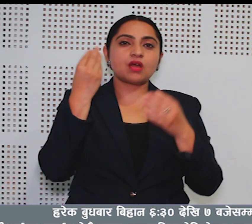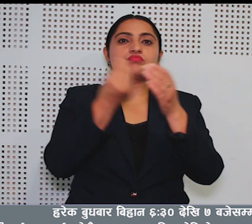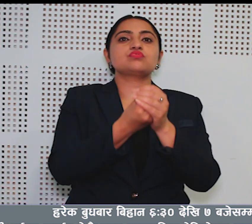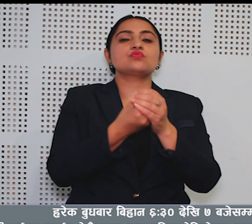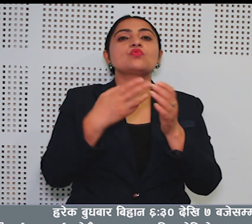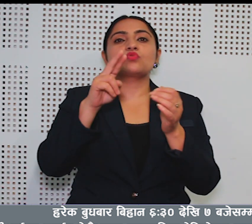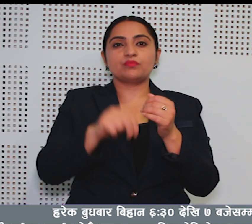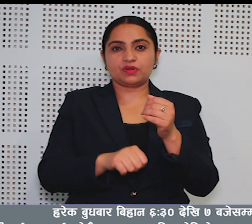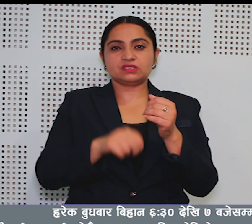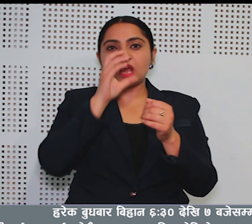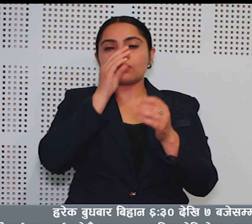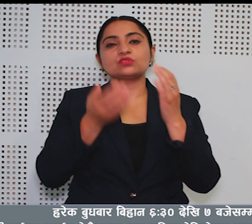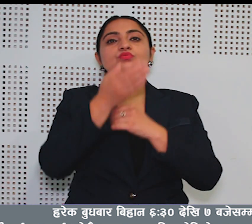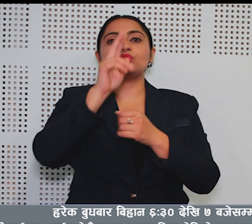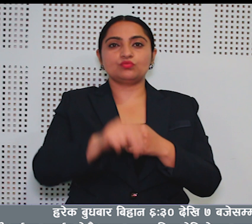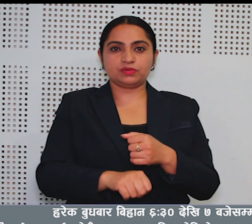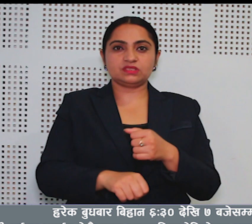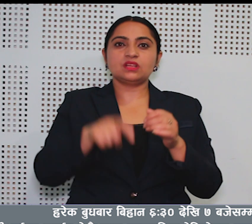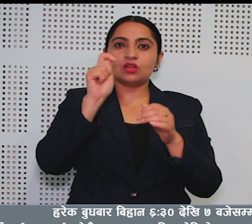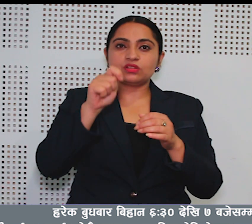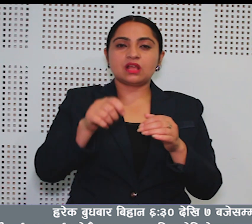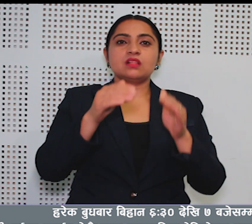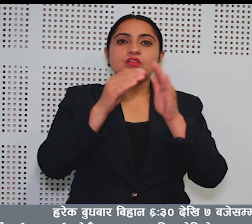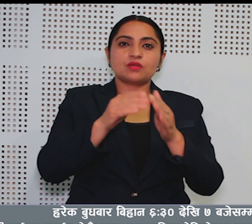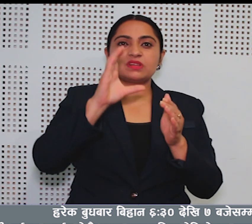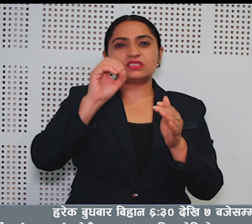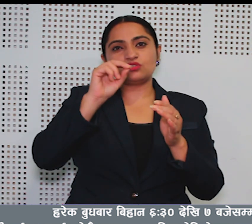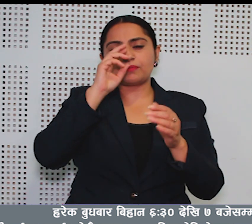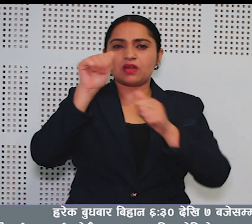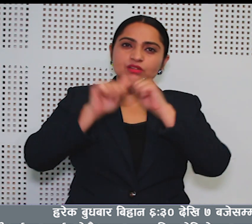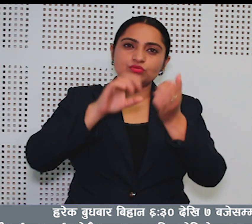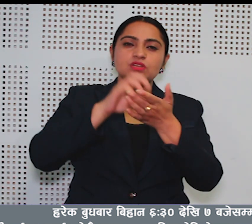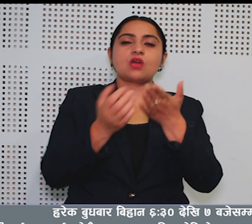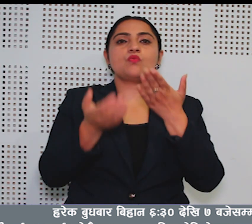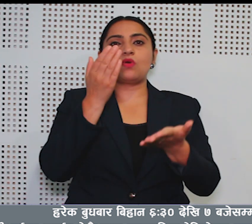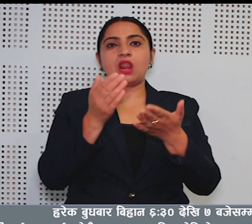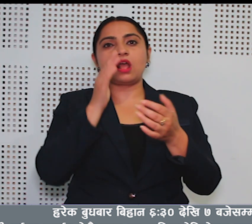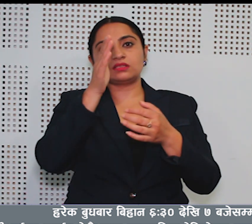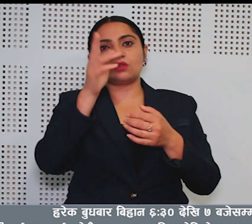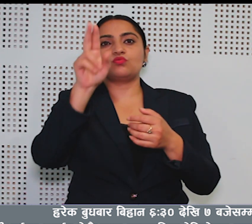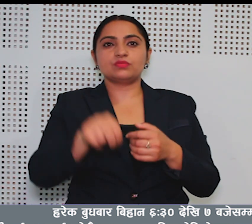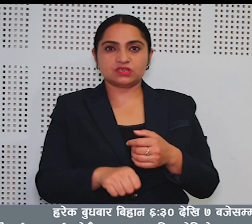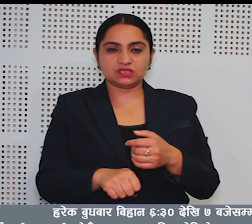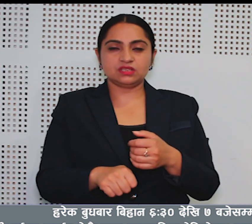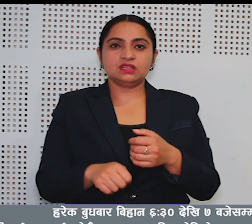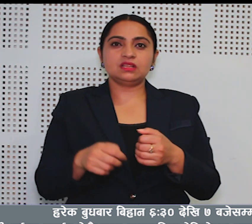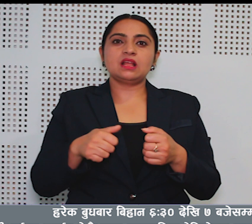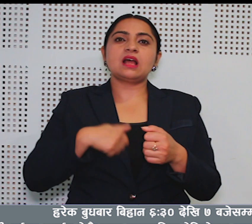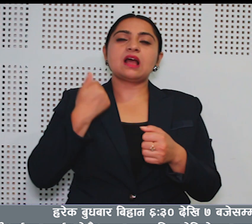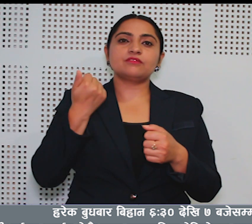ये आवाज उठा के अदालत में हो CDO में हो जाय पड़ते तो हम जाके आ सब एक मत क